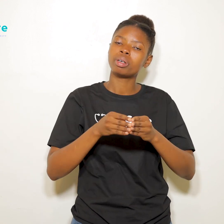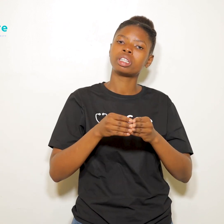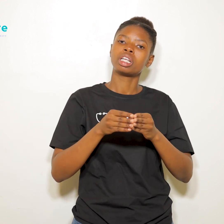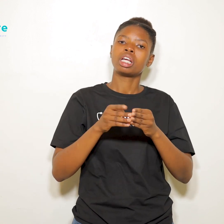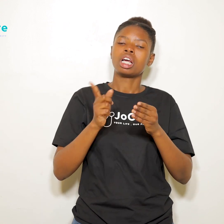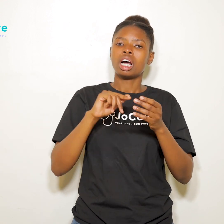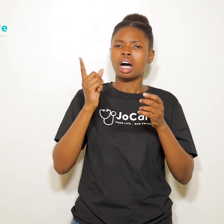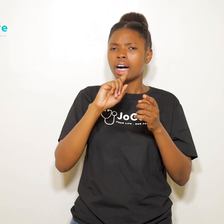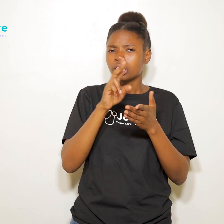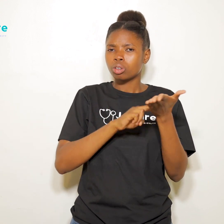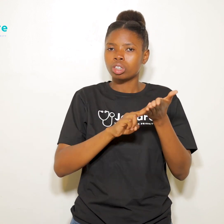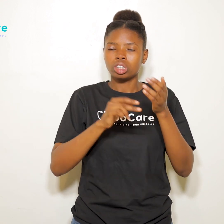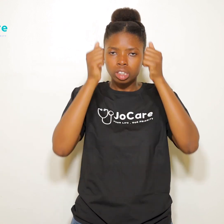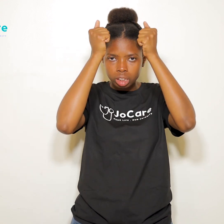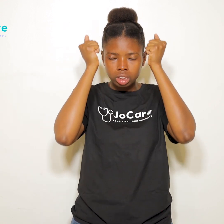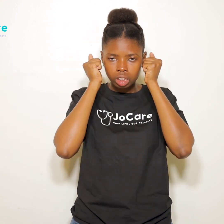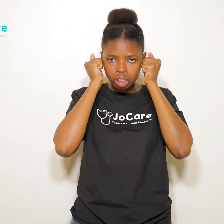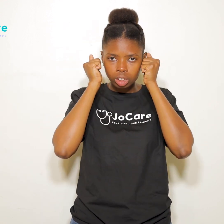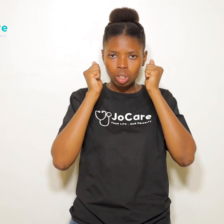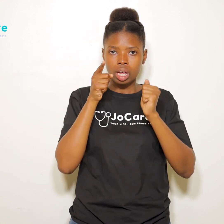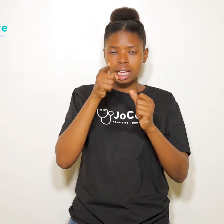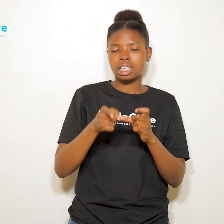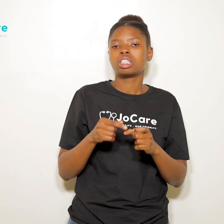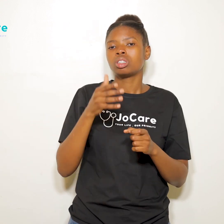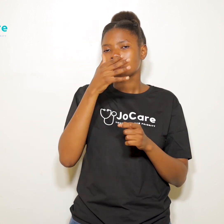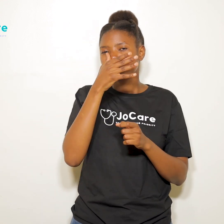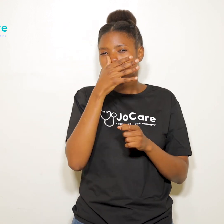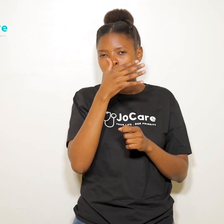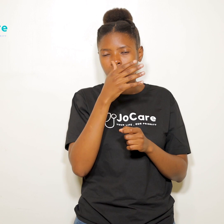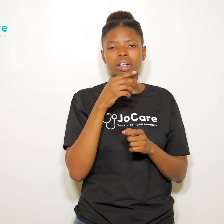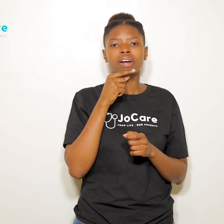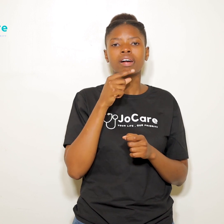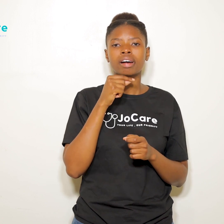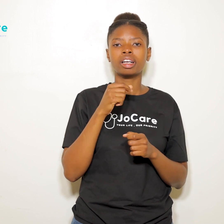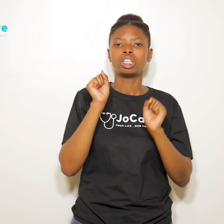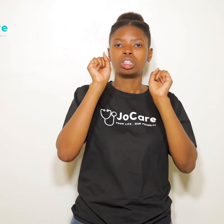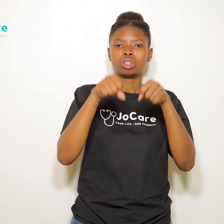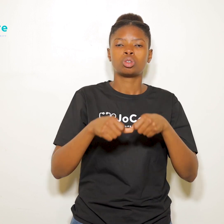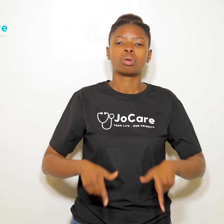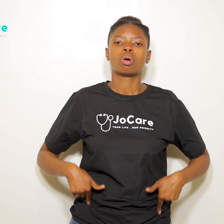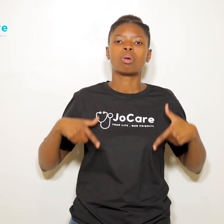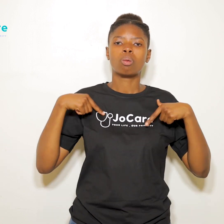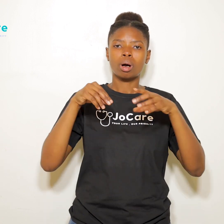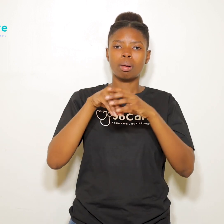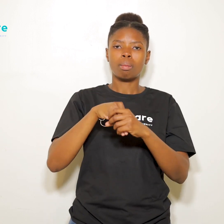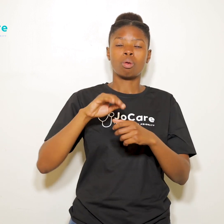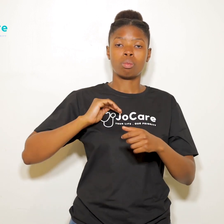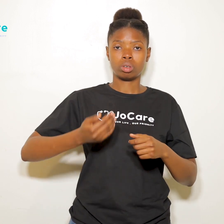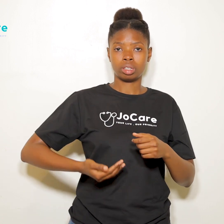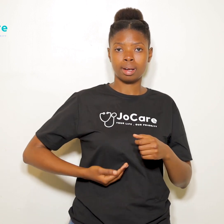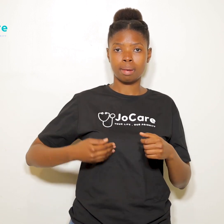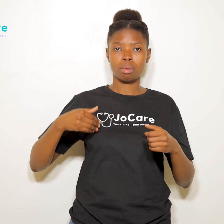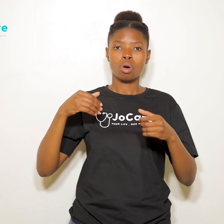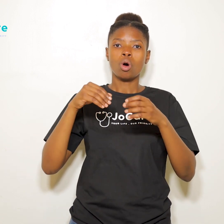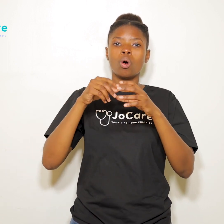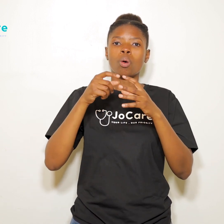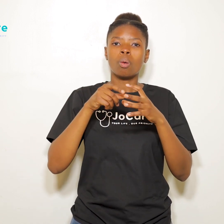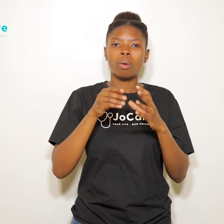agasohora izo ntangangabo zishobora kuba mu mubiri w'umudamu iminsi igera kuva kuri 3 kugeza kuri 5